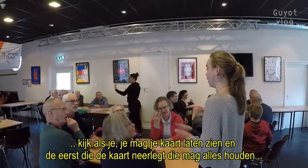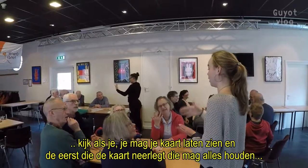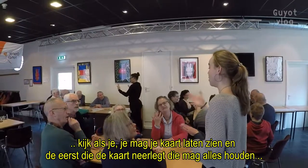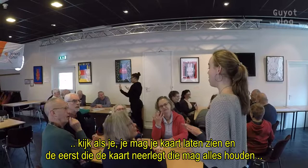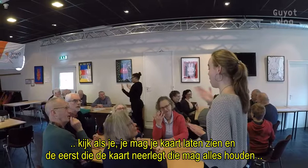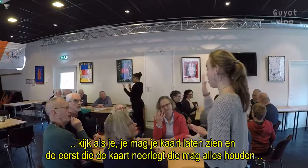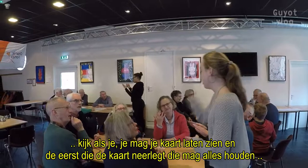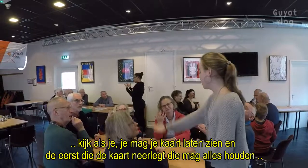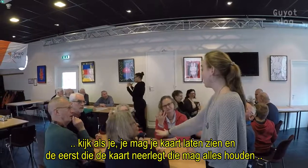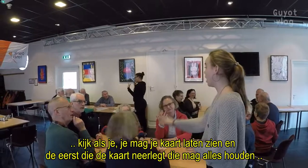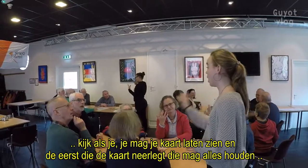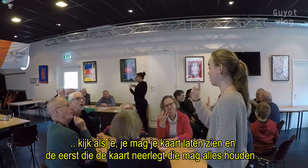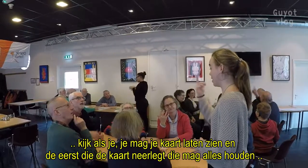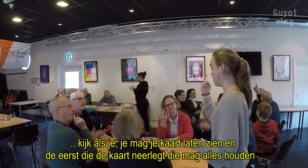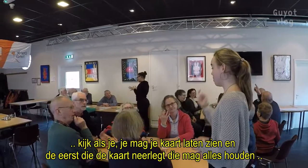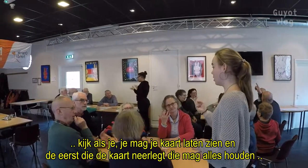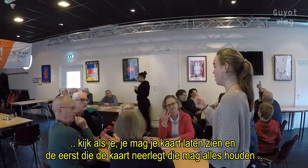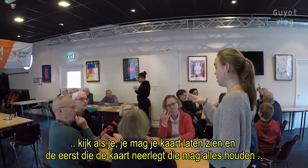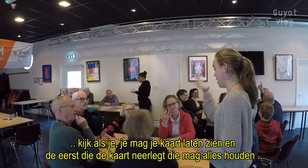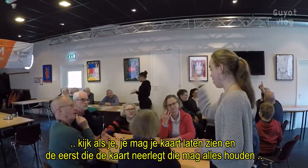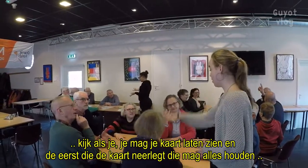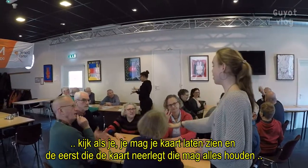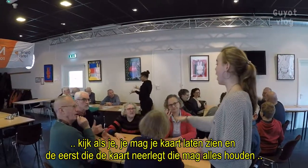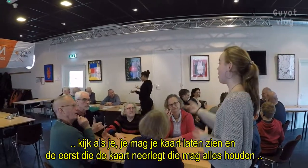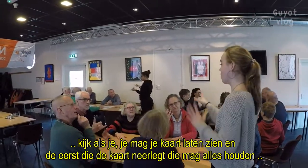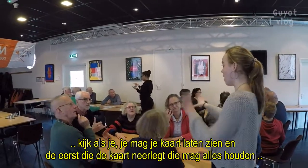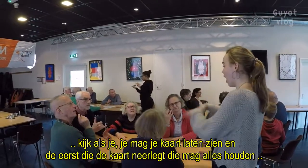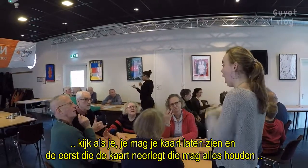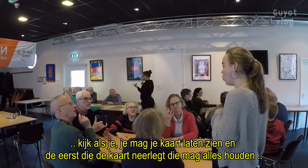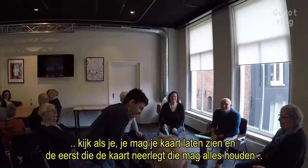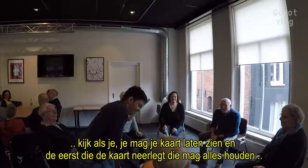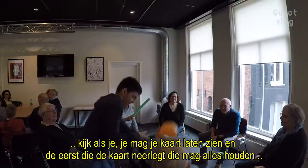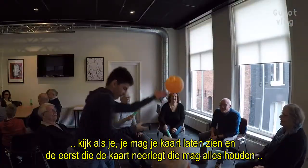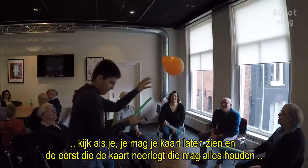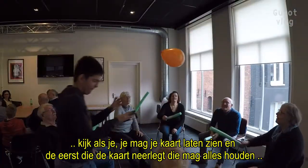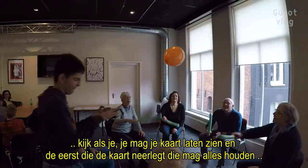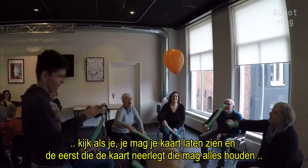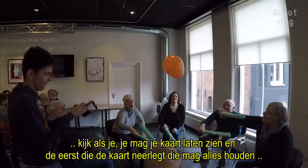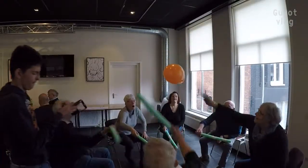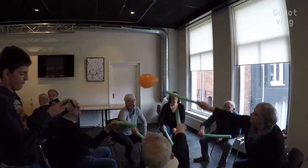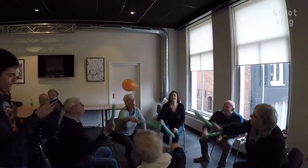Kijk, je mag je kaart laten zien en de eerste die zijn kaart neerlegt, die mag alles houden.